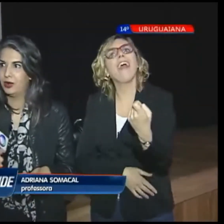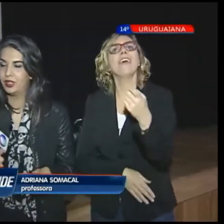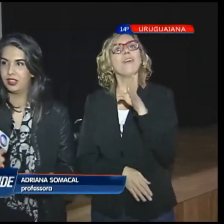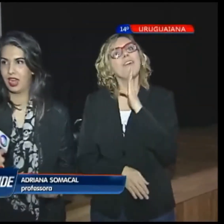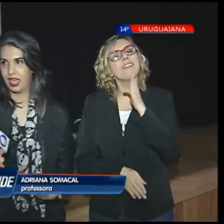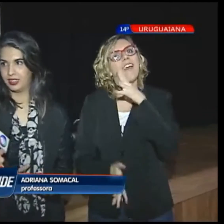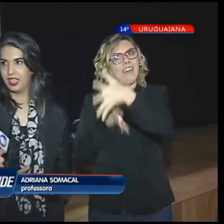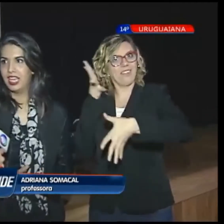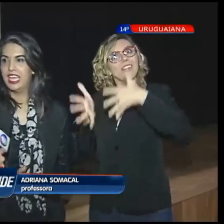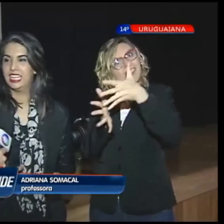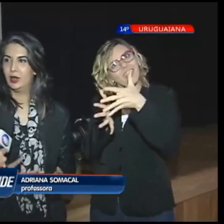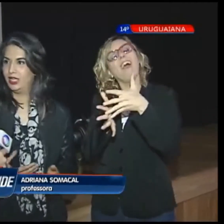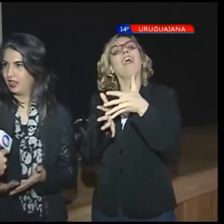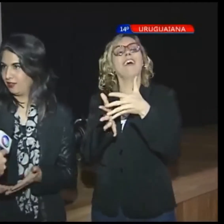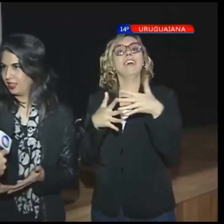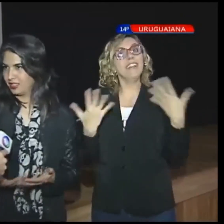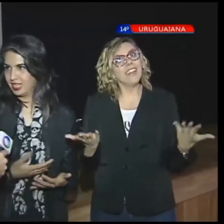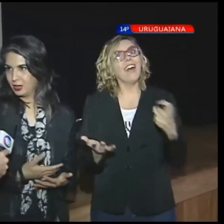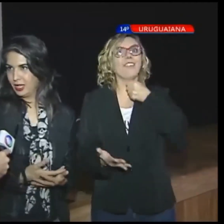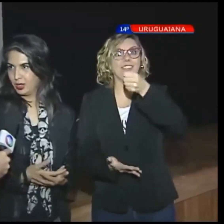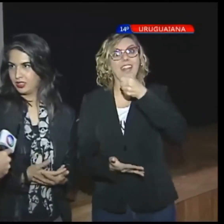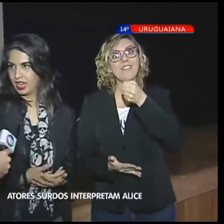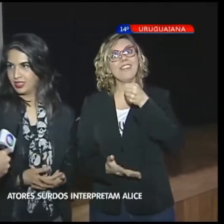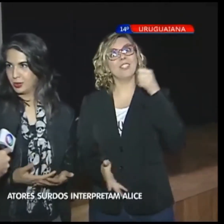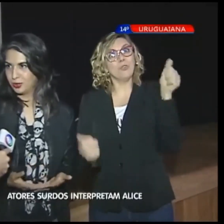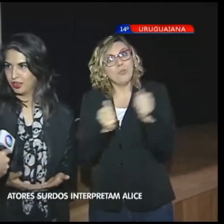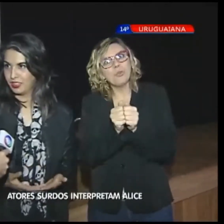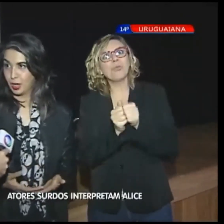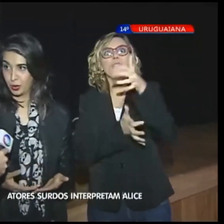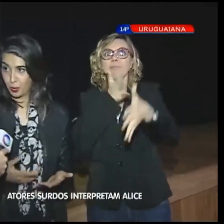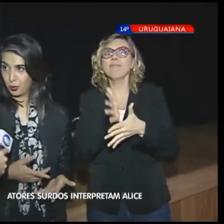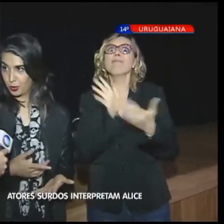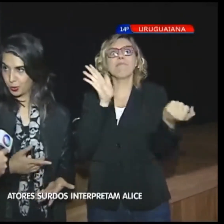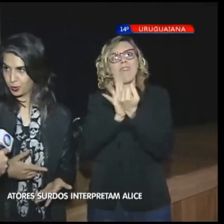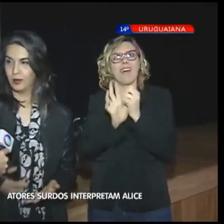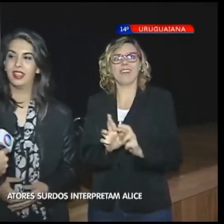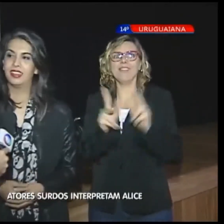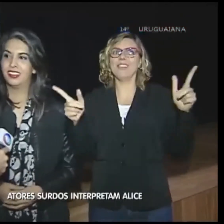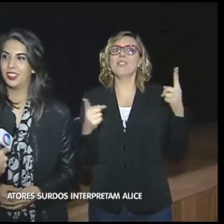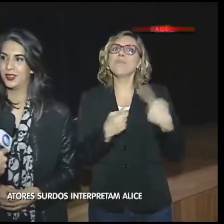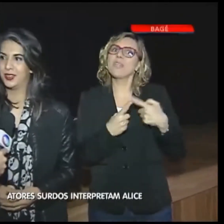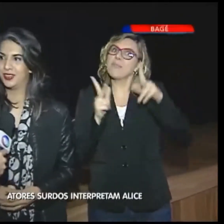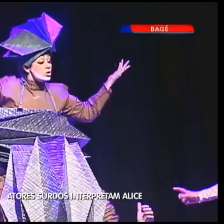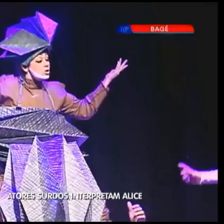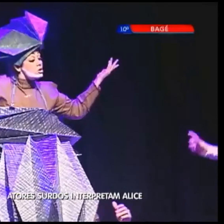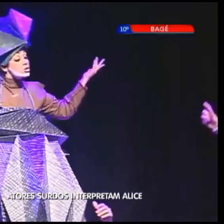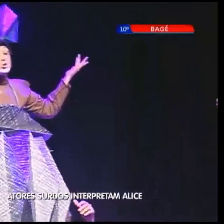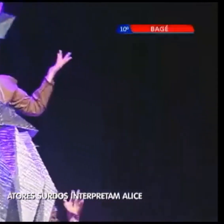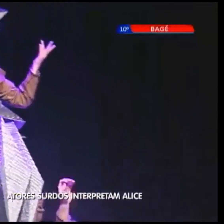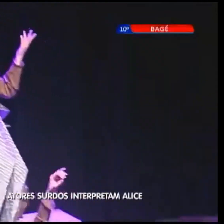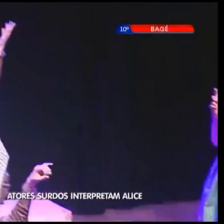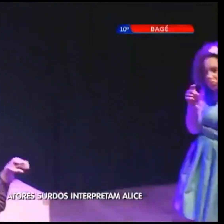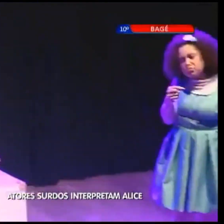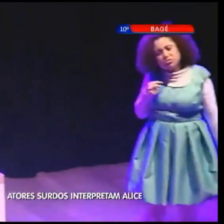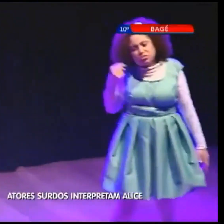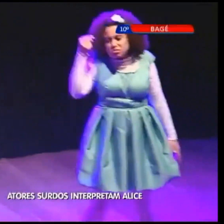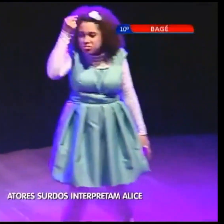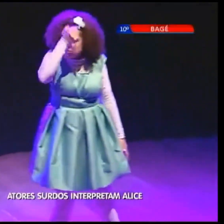de sinais. Então a entrevista sendo em língua de sinais é um diferencial porque o público surdo também está assistindo. Para a atriz que interpreta Alice,